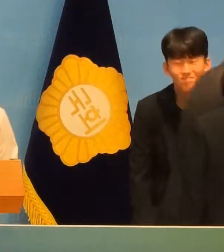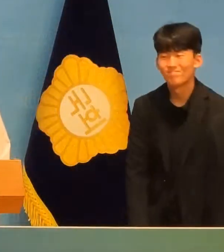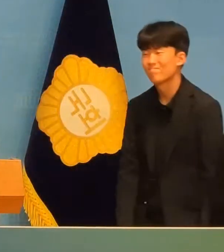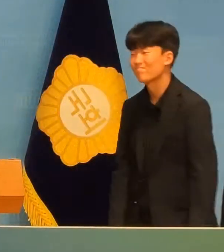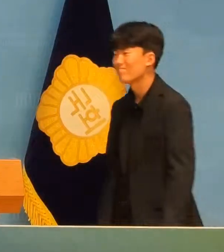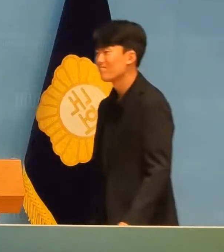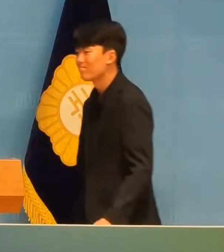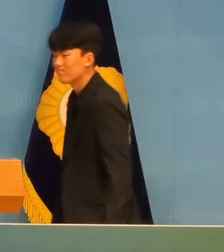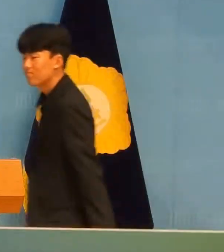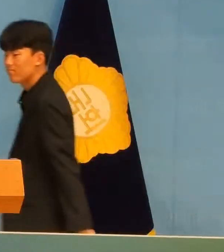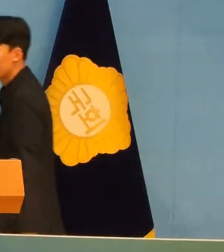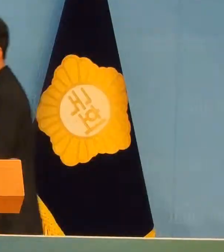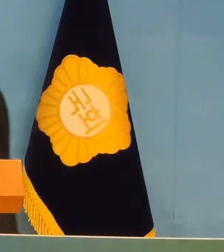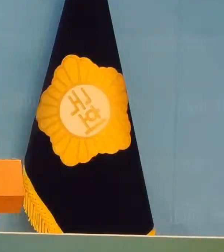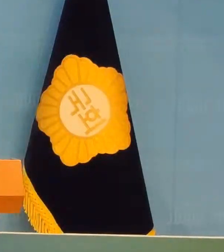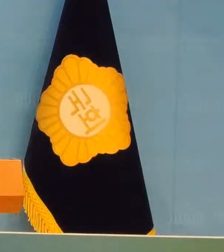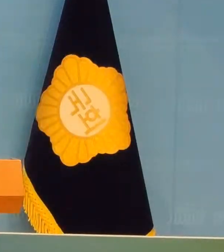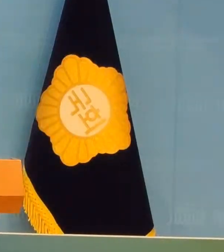감사합니다.